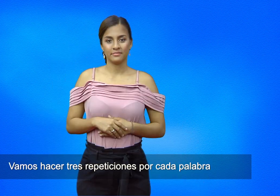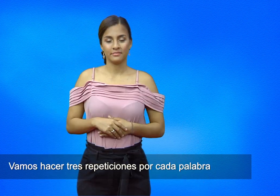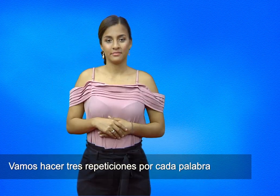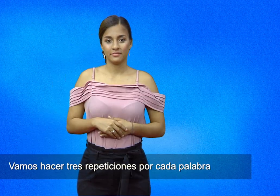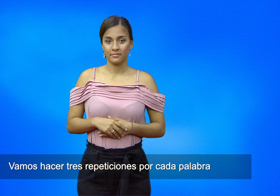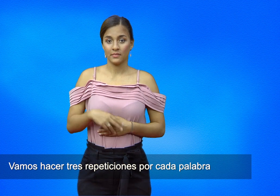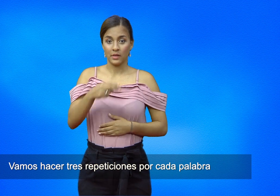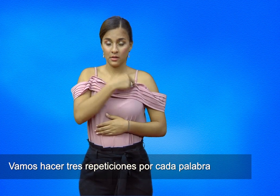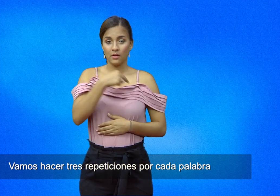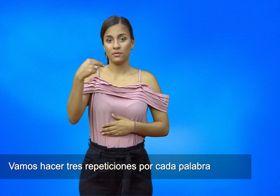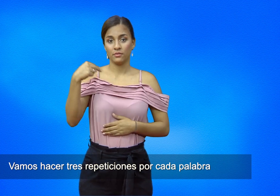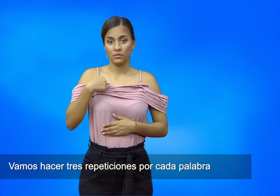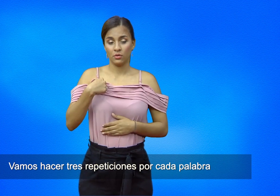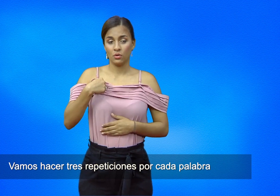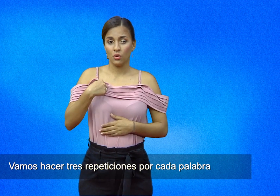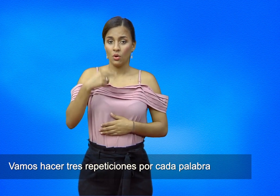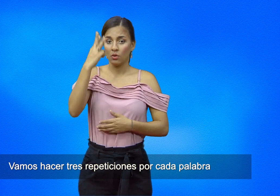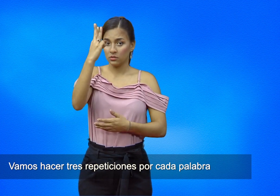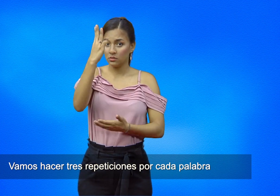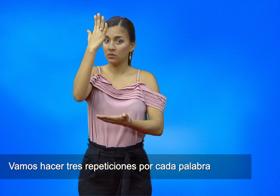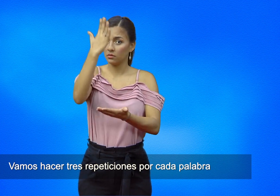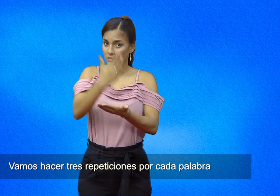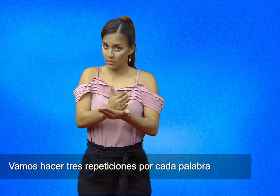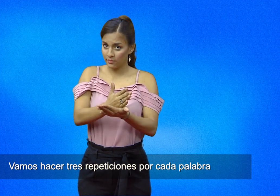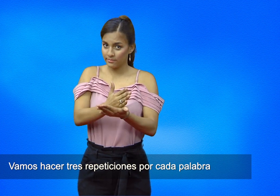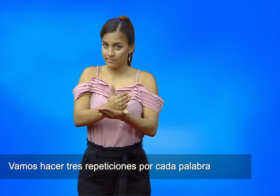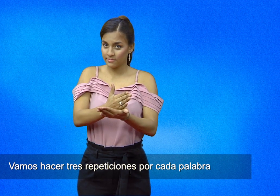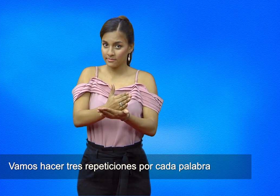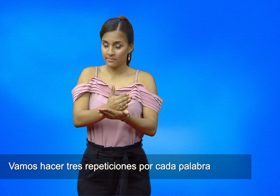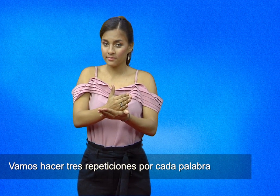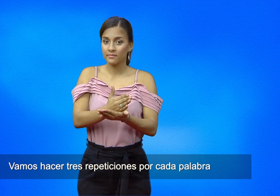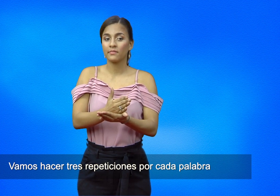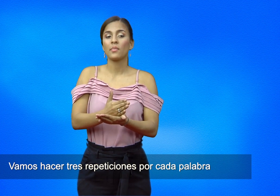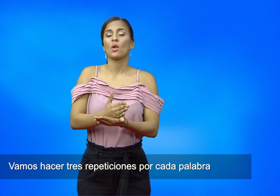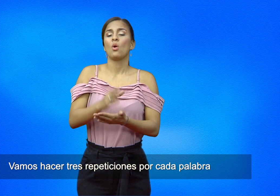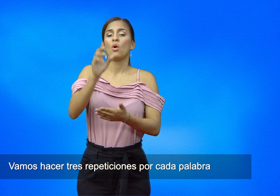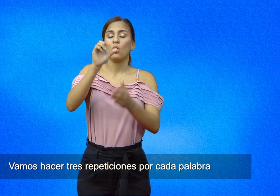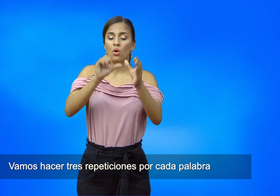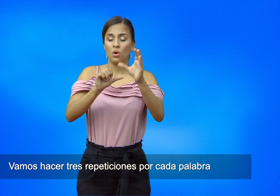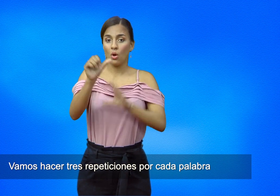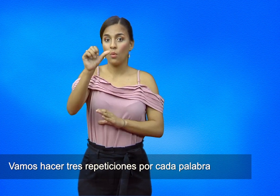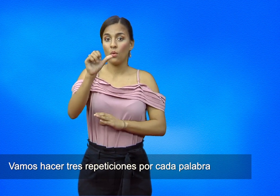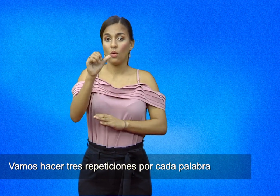vamos a hacer tres repeticiones por cada palabra